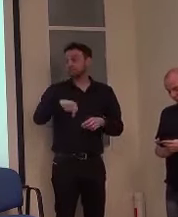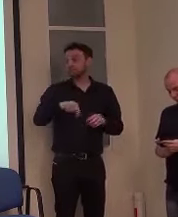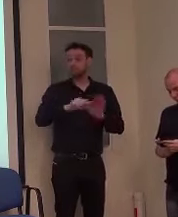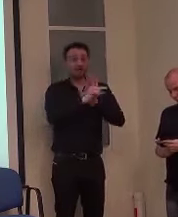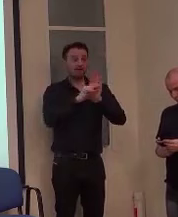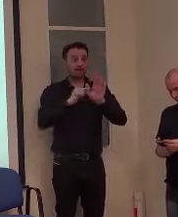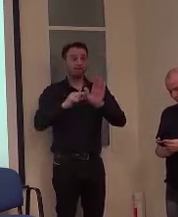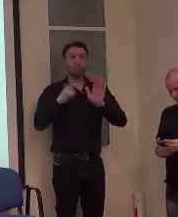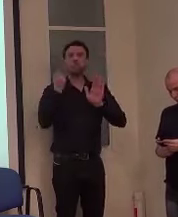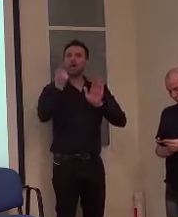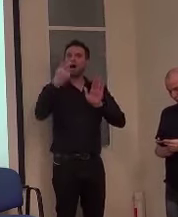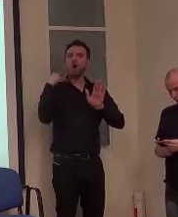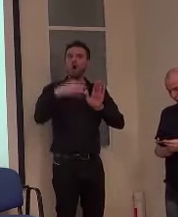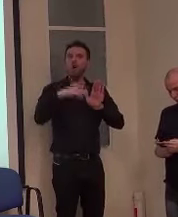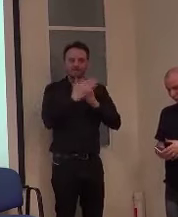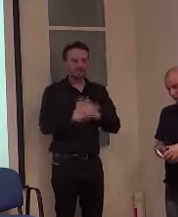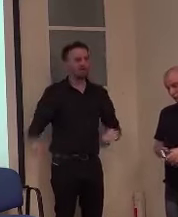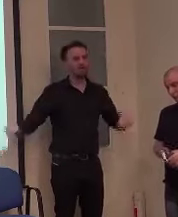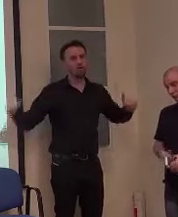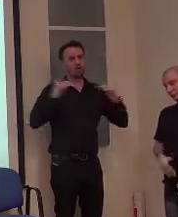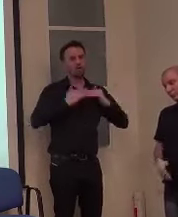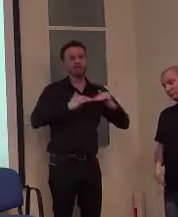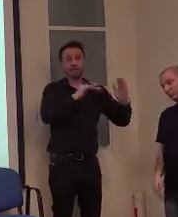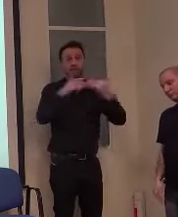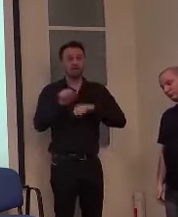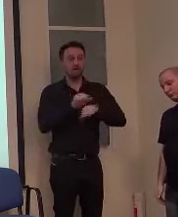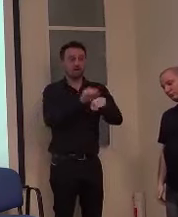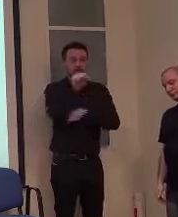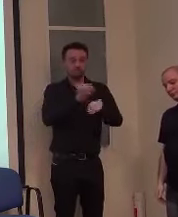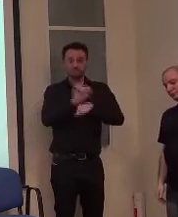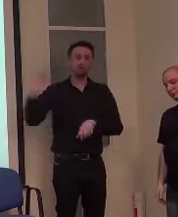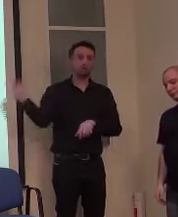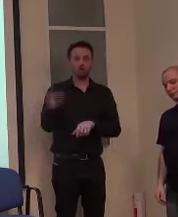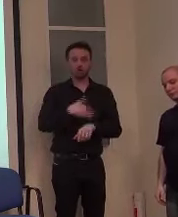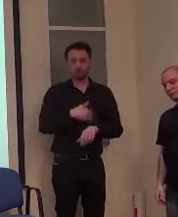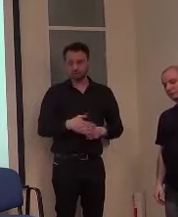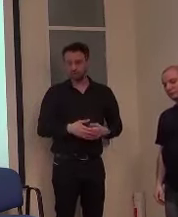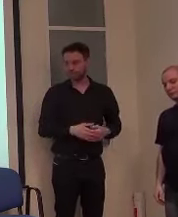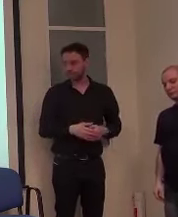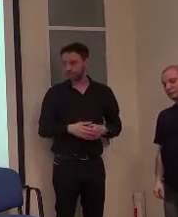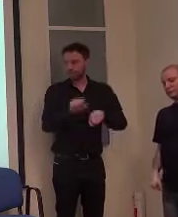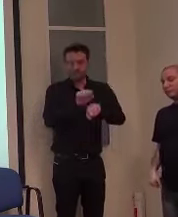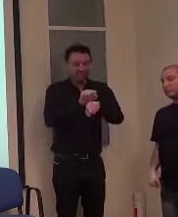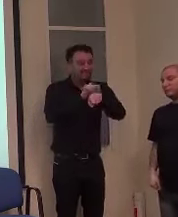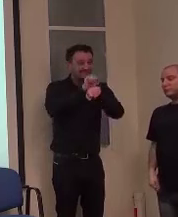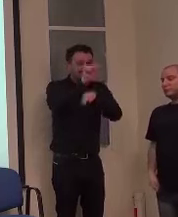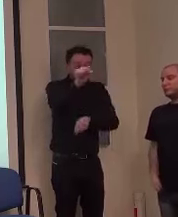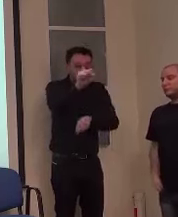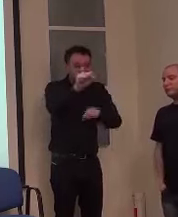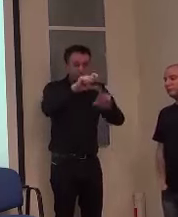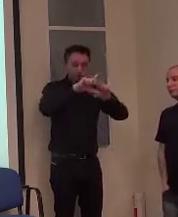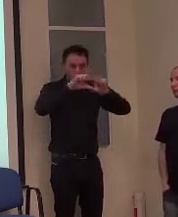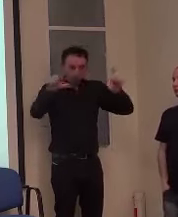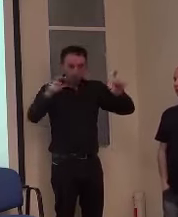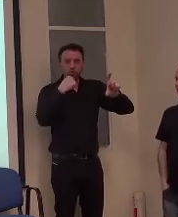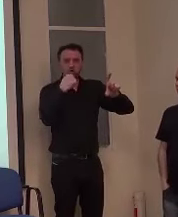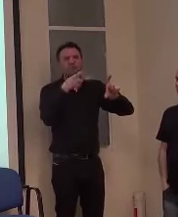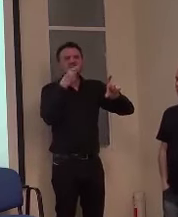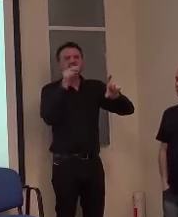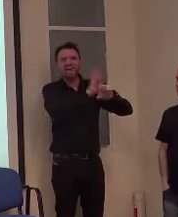obliga a igualdad de condiciones relación al título que él mismo recibe dice absolutamente